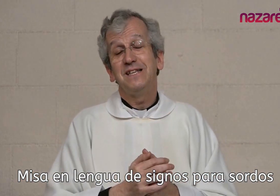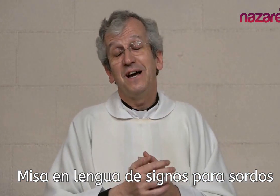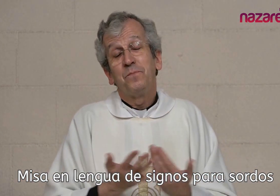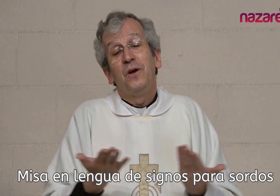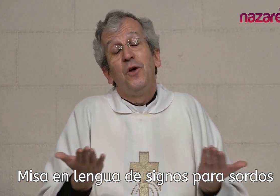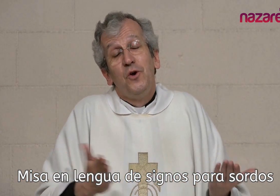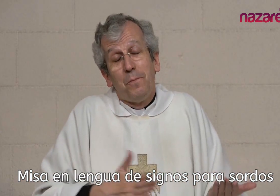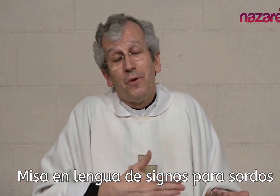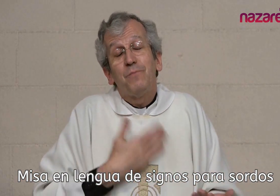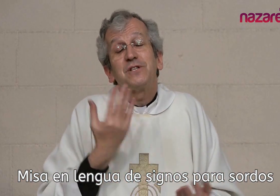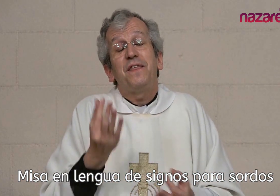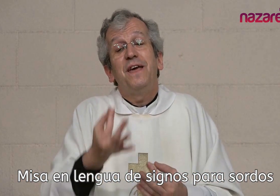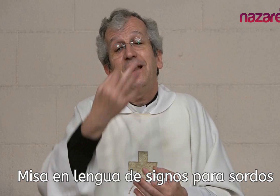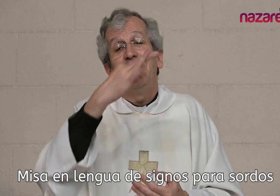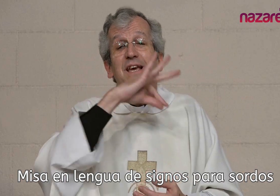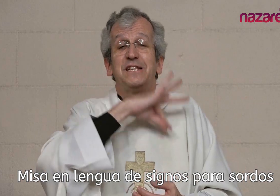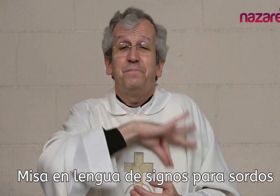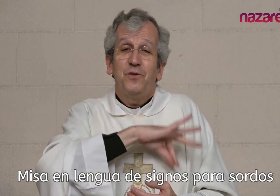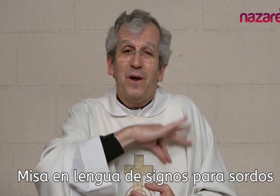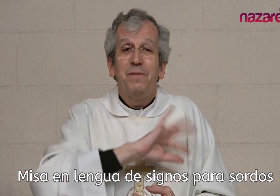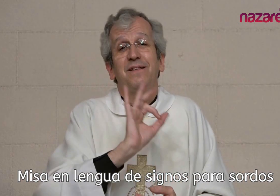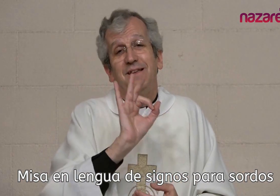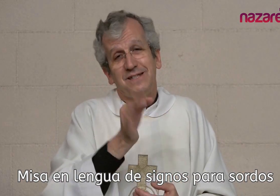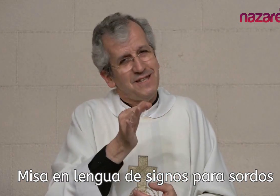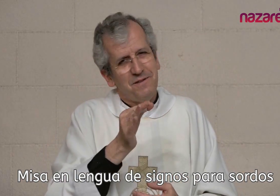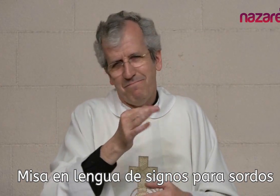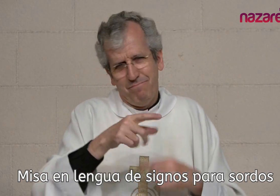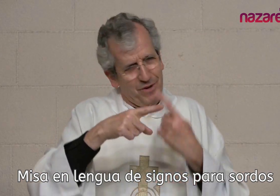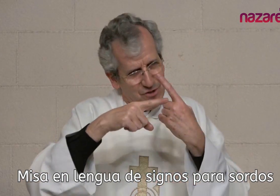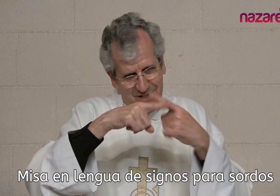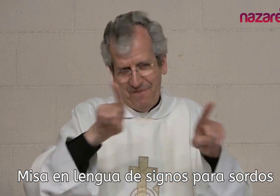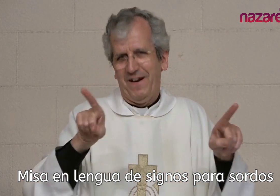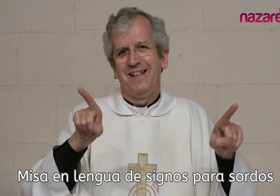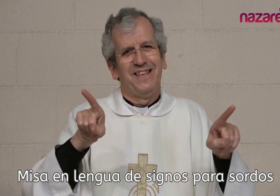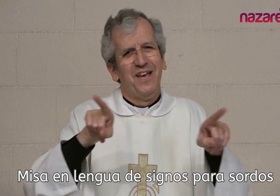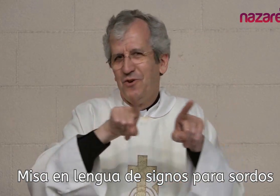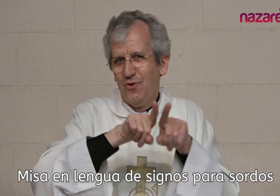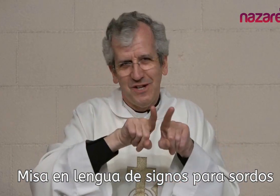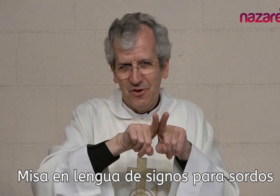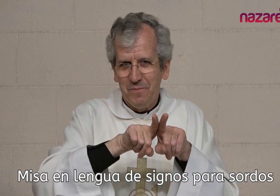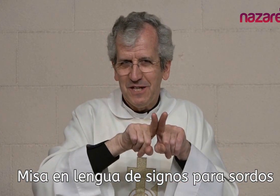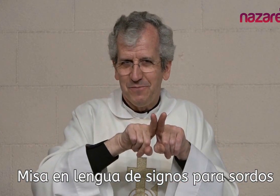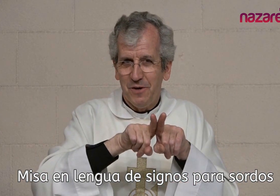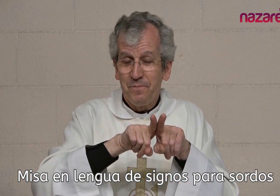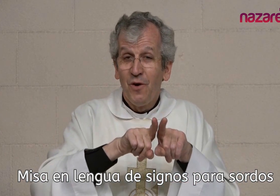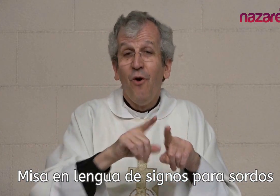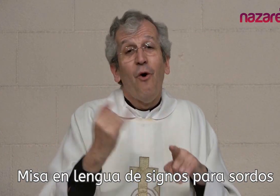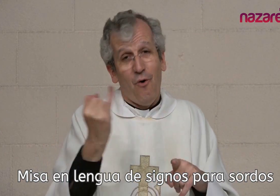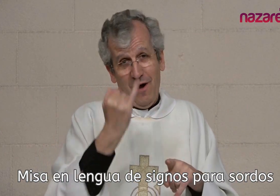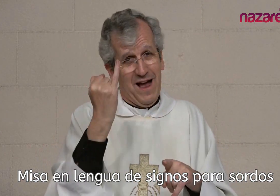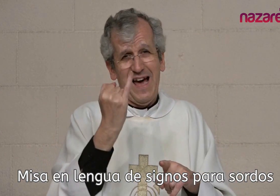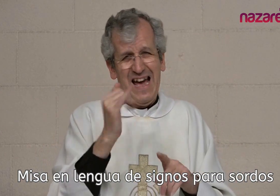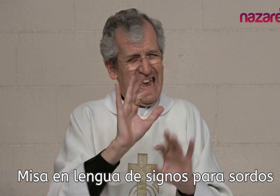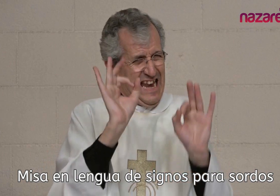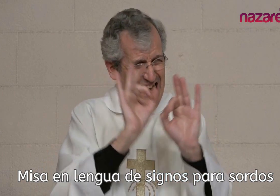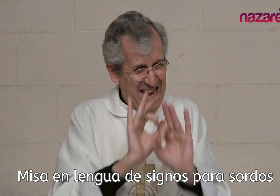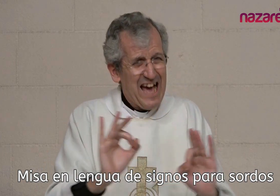Eucaristía. ¿Lo podemos hacer espiritualmente? Sí, pero es diferente, no es lo mismo. Ojalá